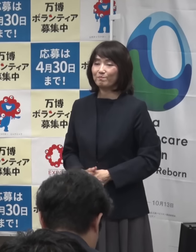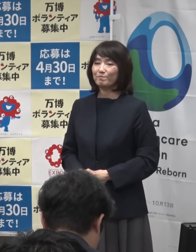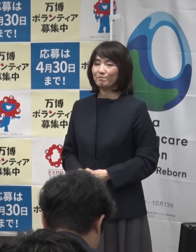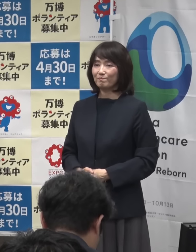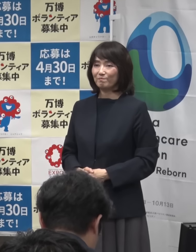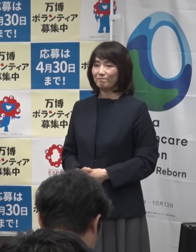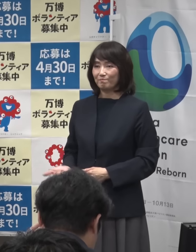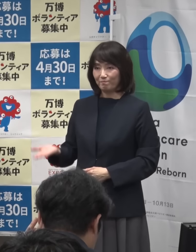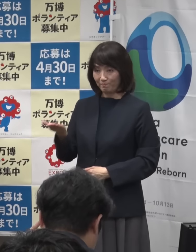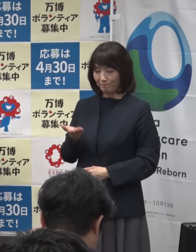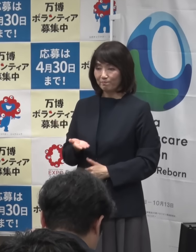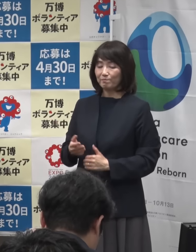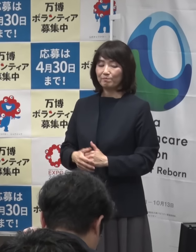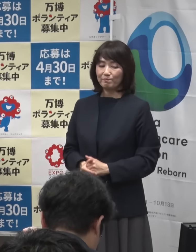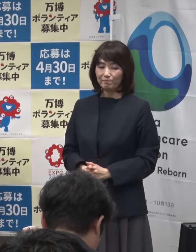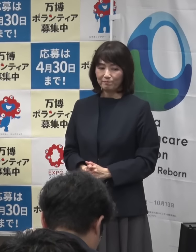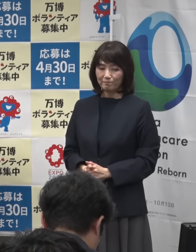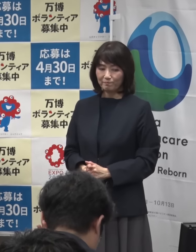お願いします。